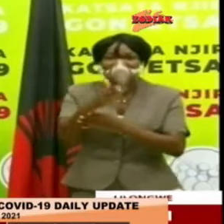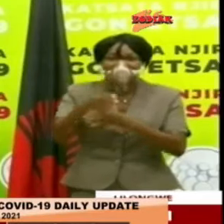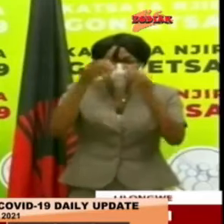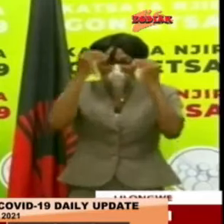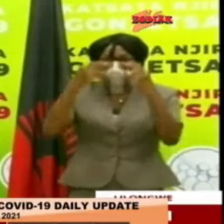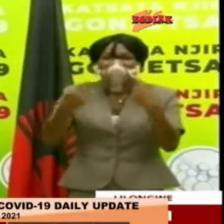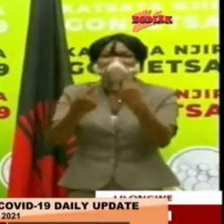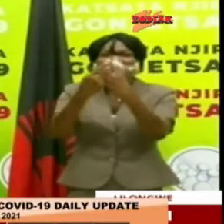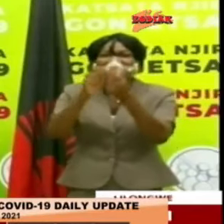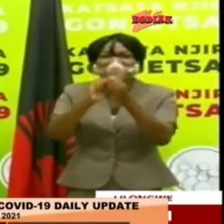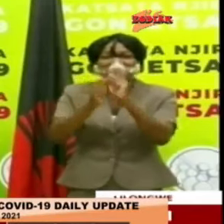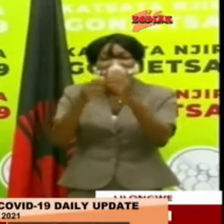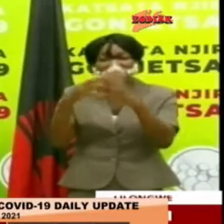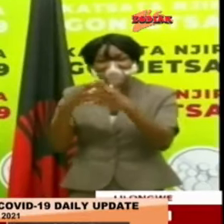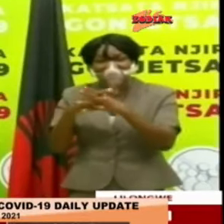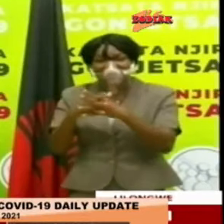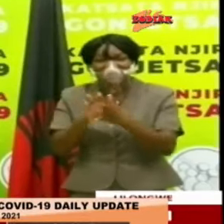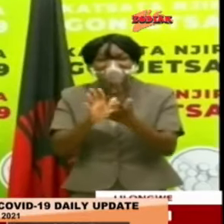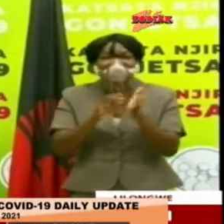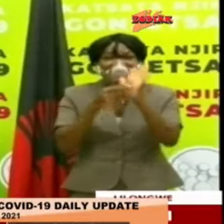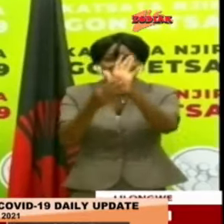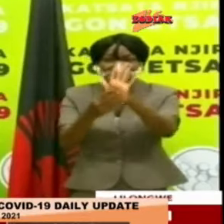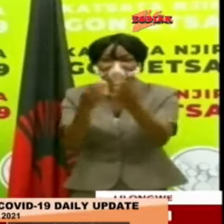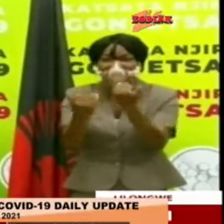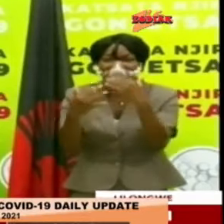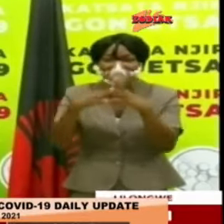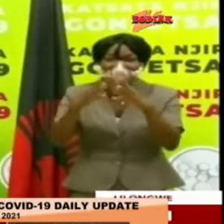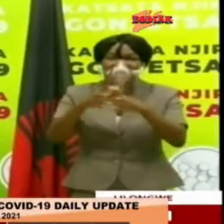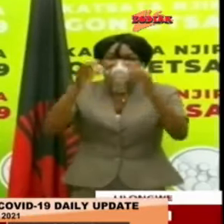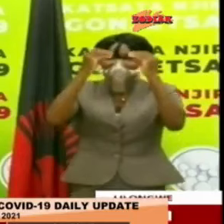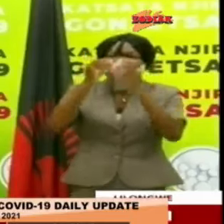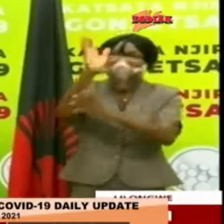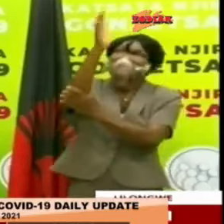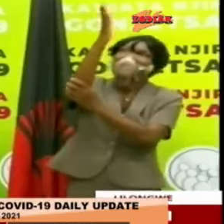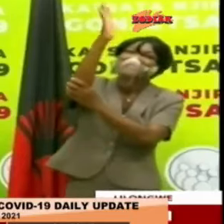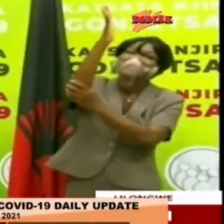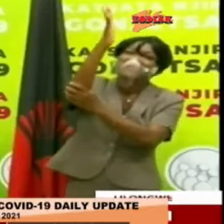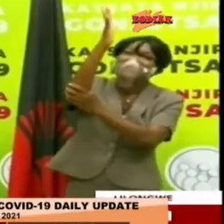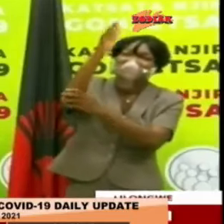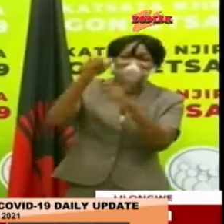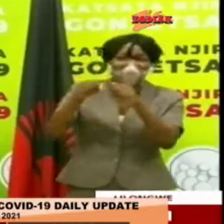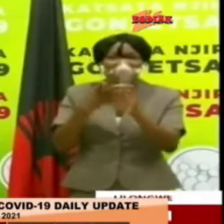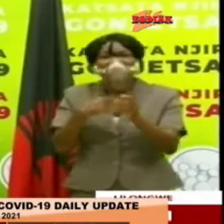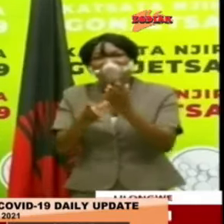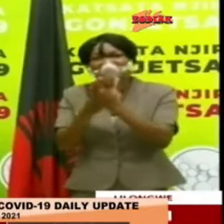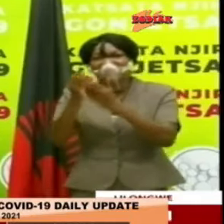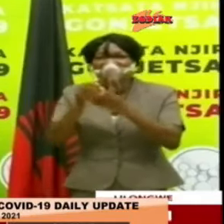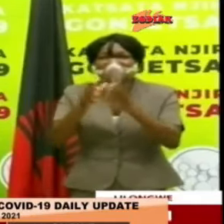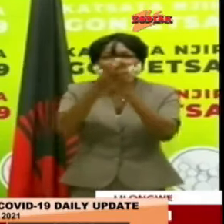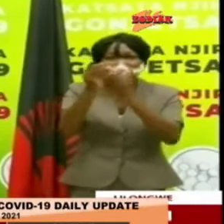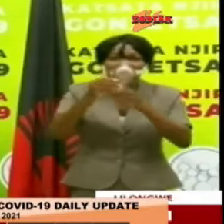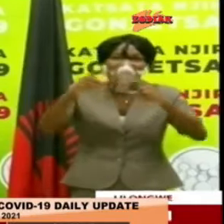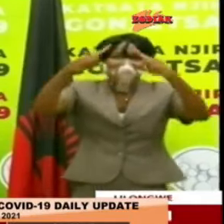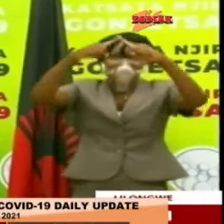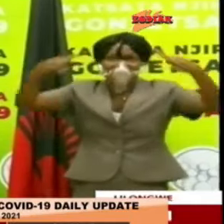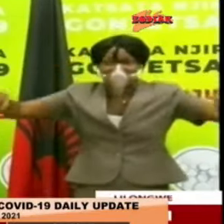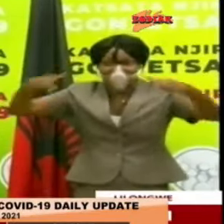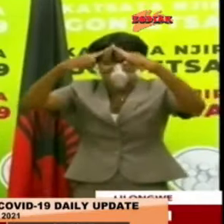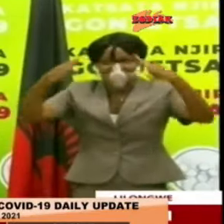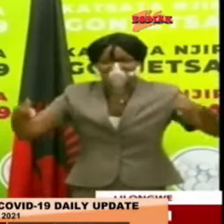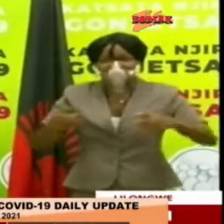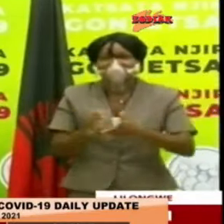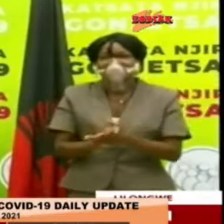athu ambiri amaphunzira pa ntengo ndoti pafunika kuti tipeze matenti pafunika kuti mwina tipange ma makeshift classrooms for